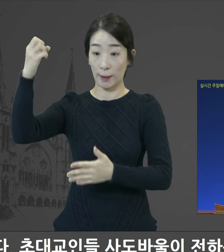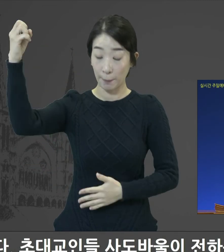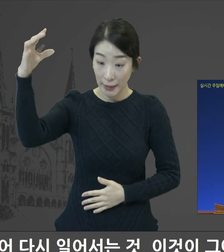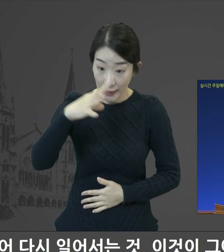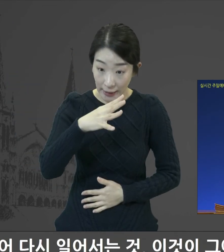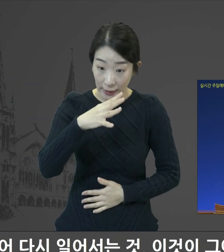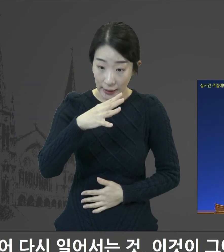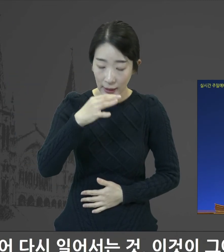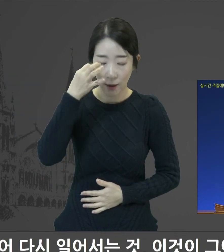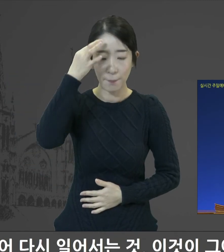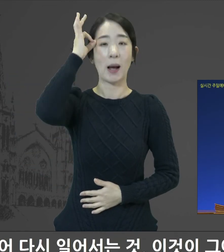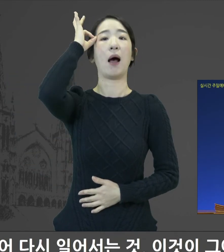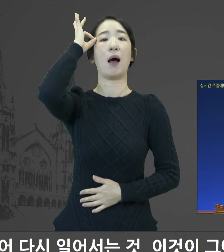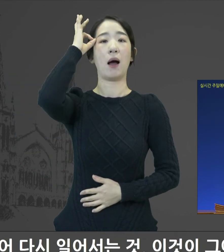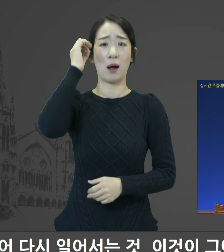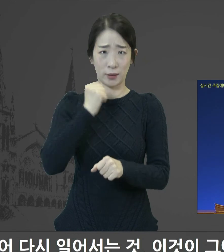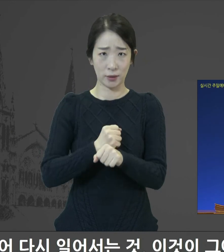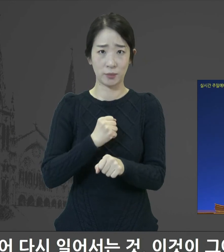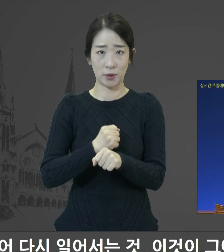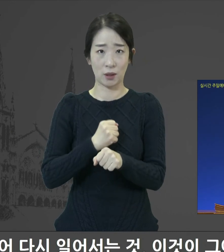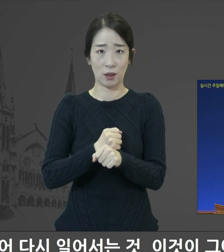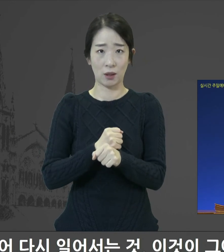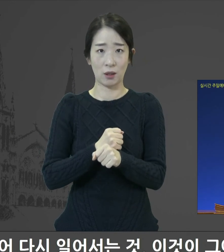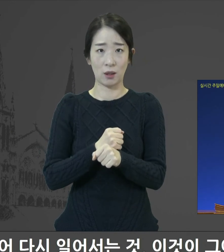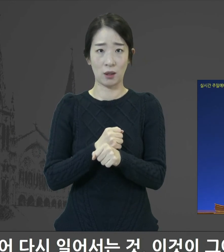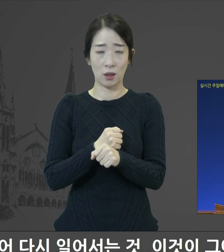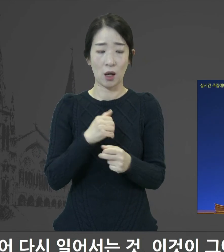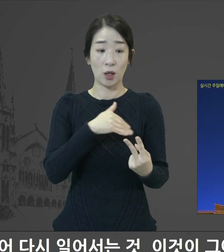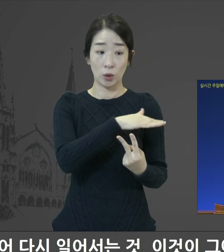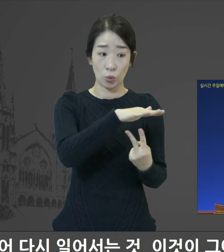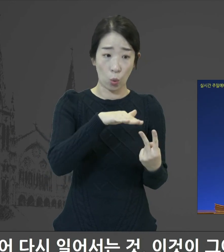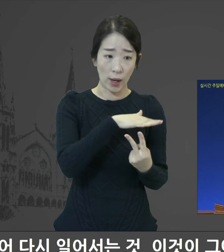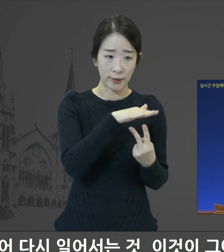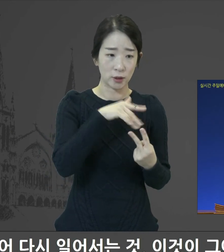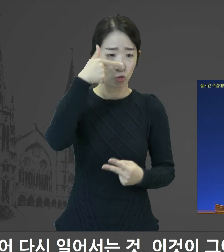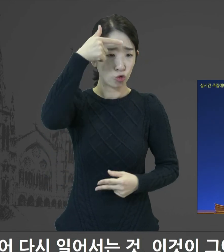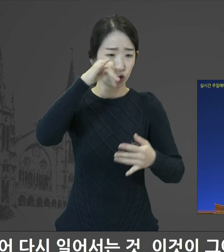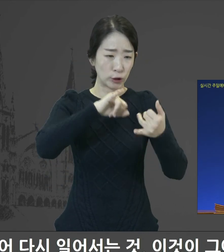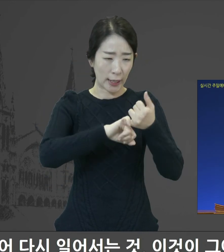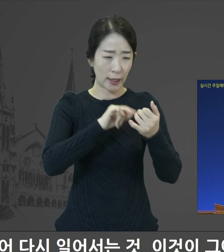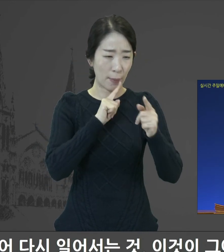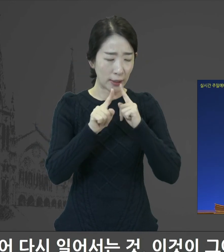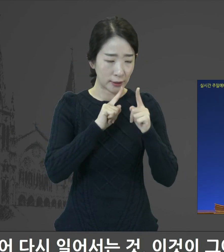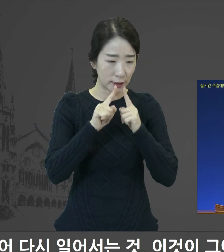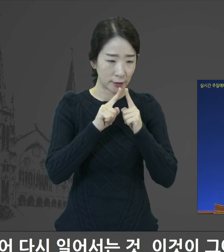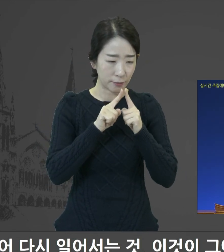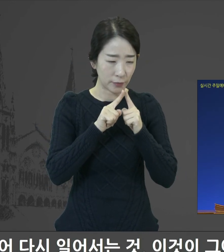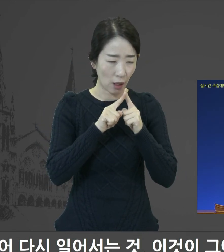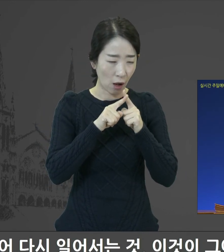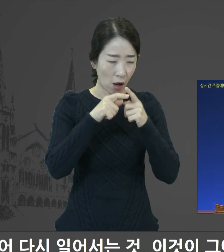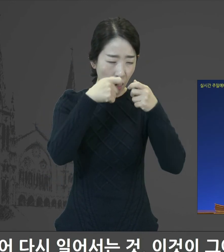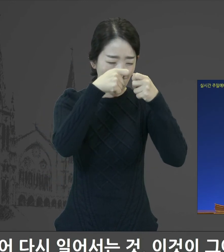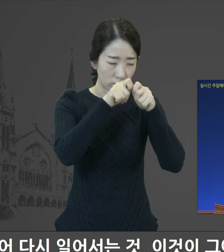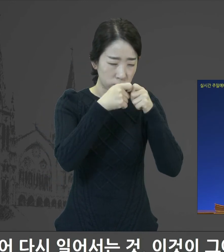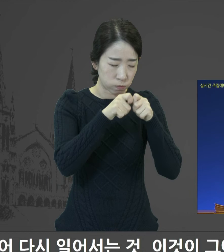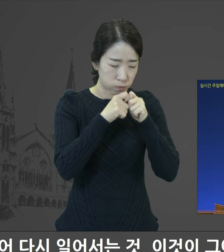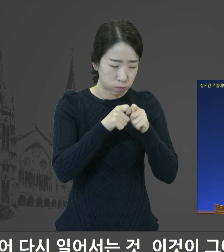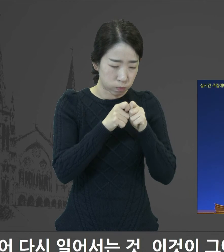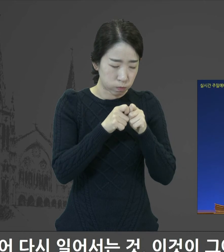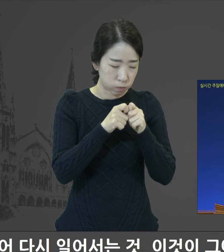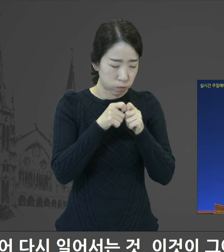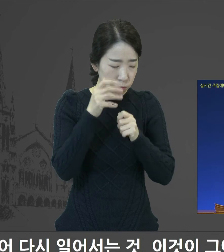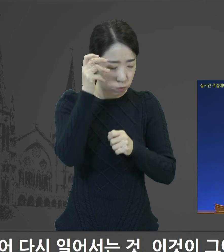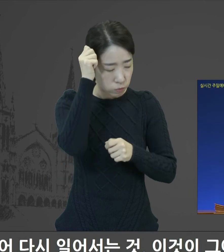이렇게 그 말씀을, 구약에 있는 말씀을 너무나 깊게 이해해서 그 말씀이 너무 소중해서 여기다가 이렇게